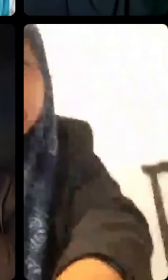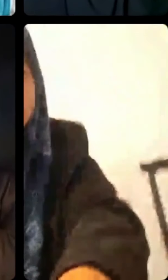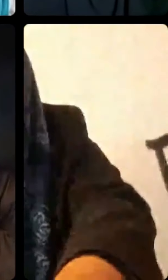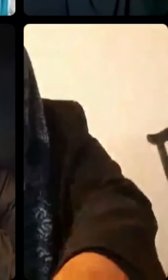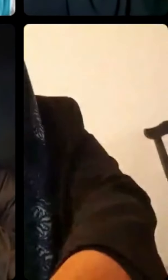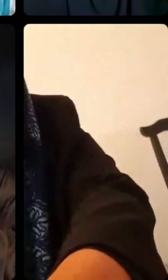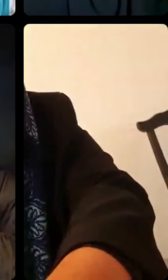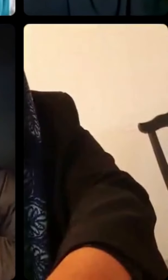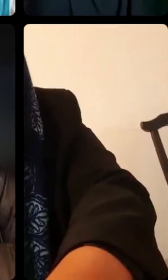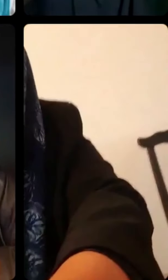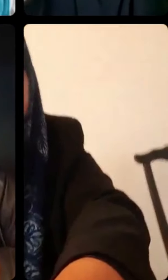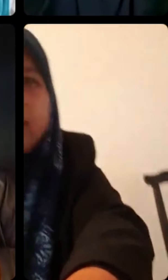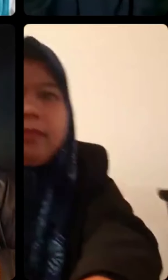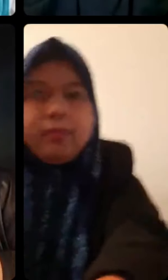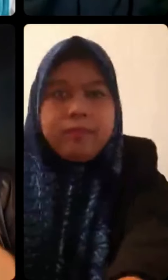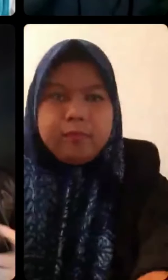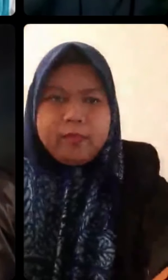Apa khabar, Tan Zina?